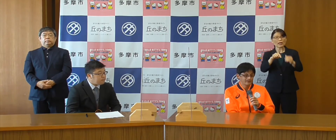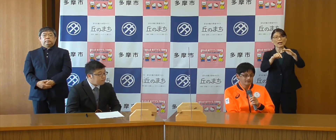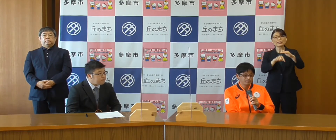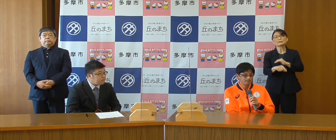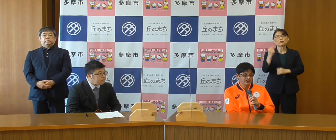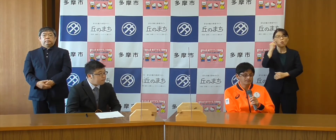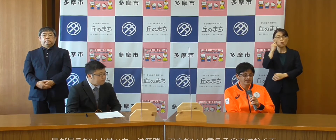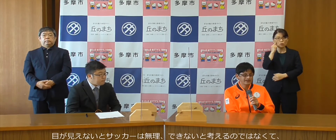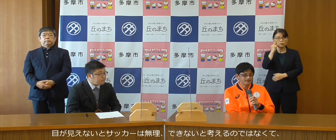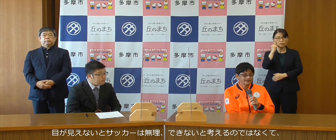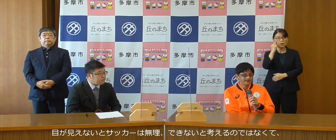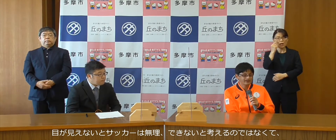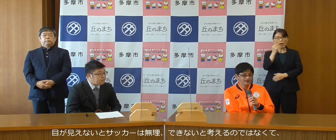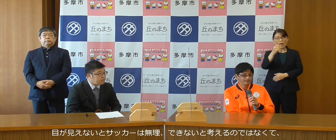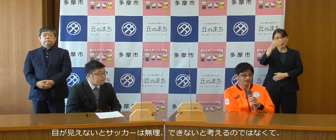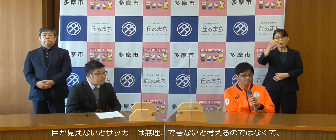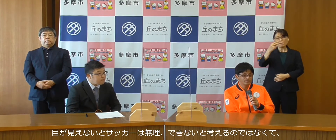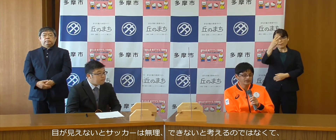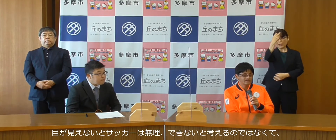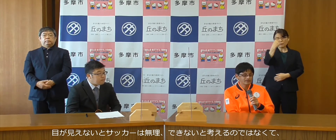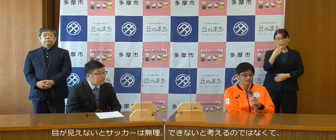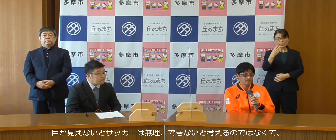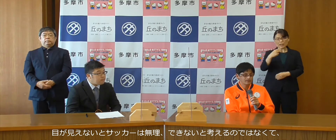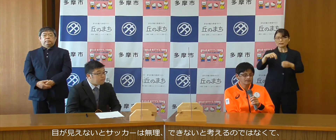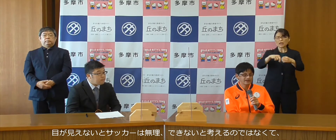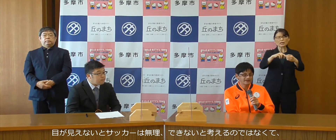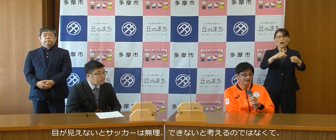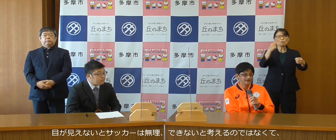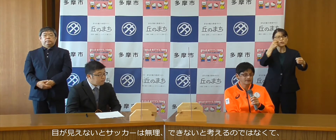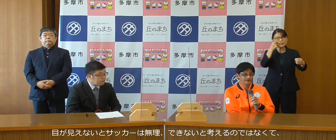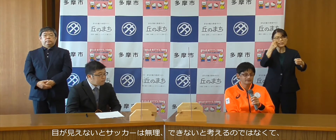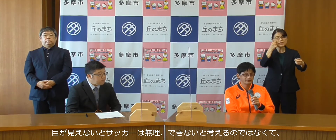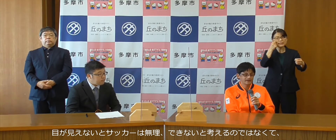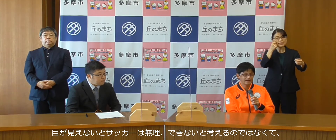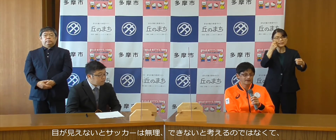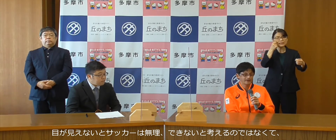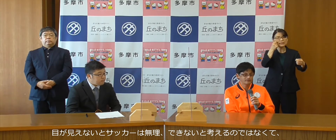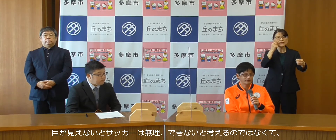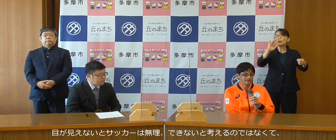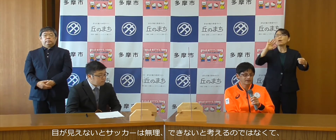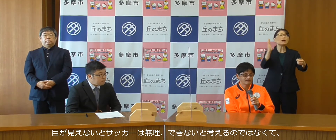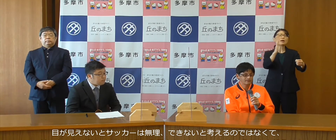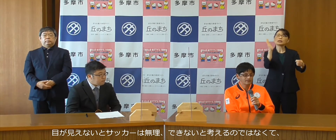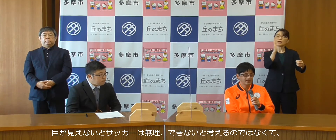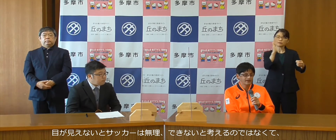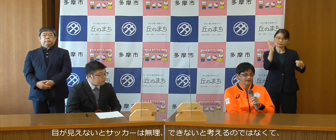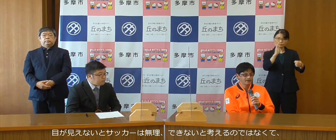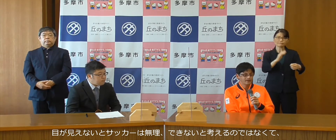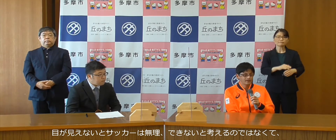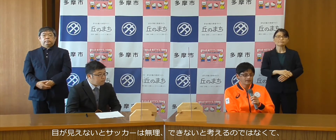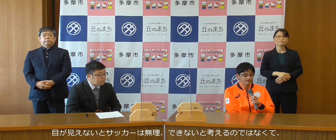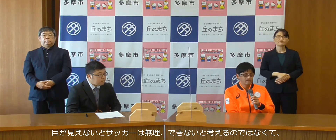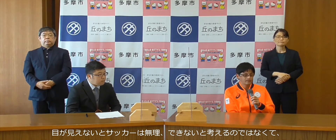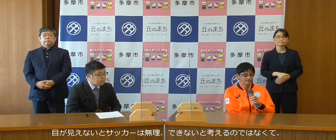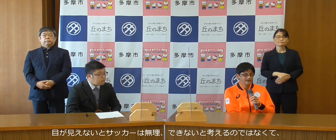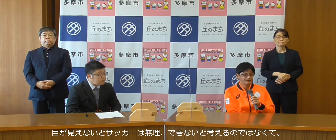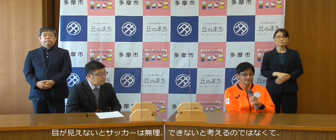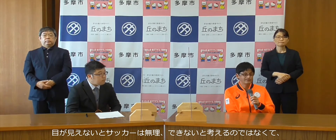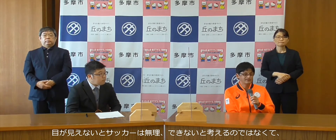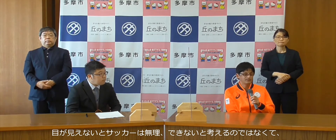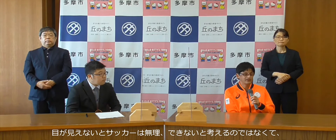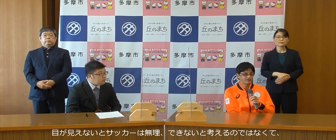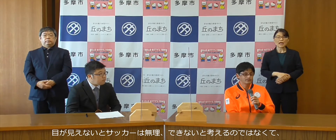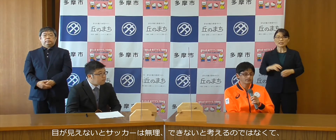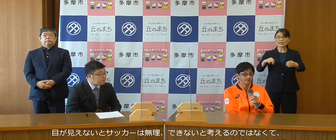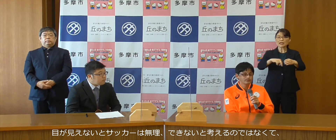。目が見えないとサッカーは無理できないって考えるのではなくて、サッカー